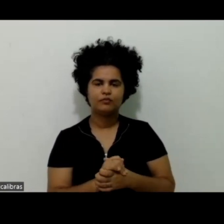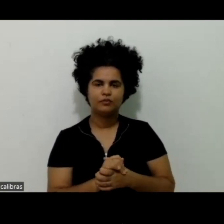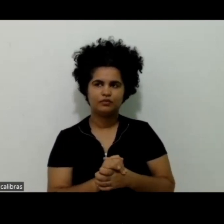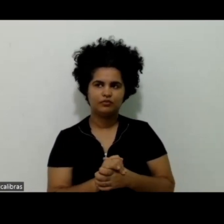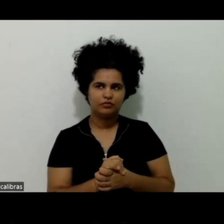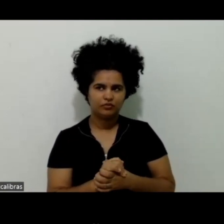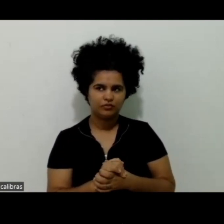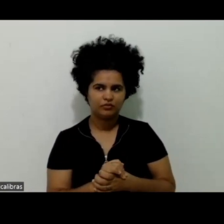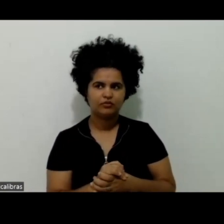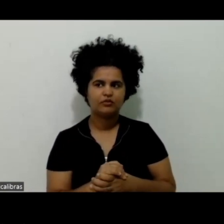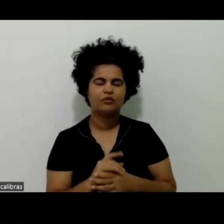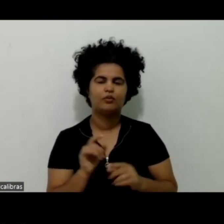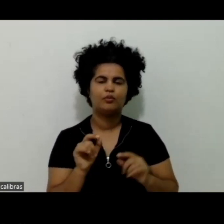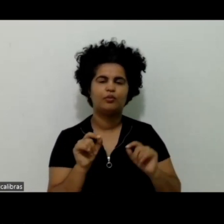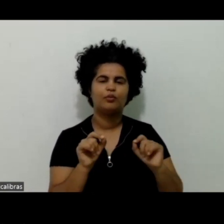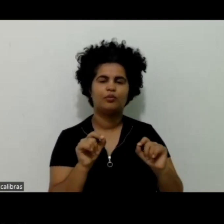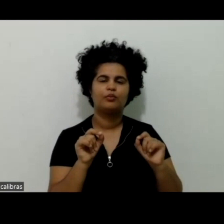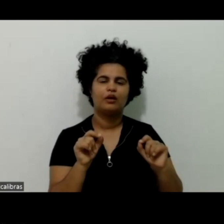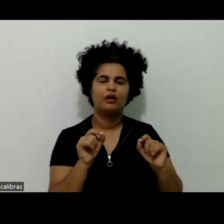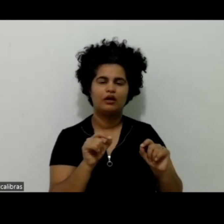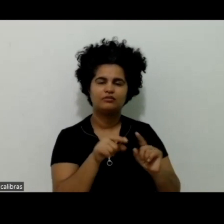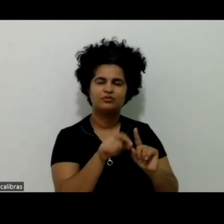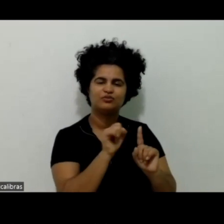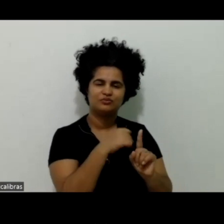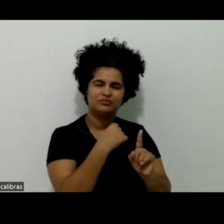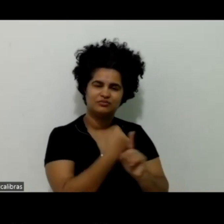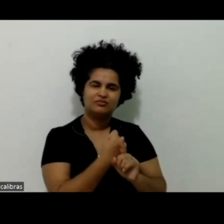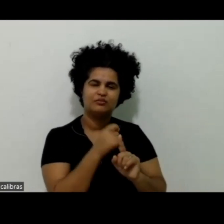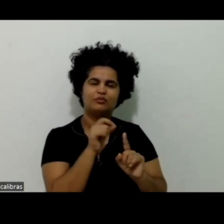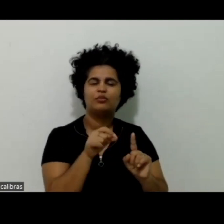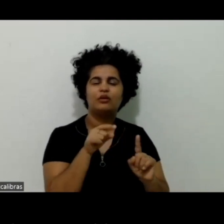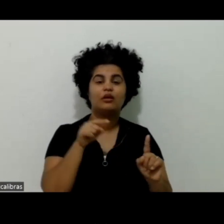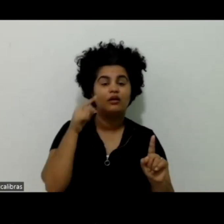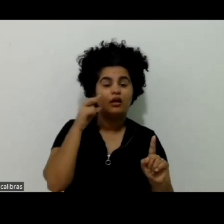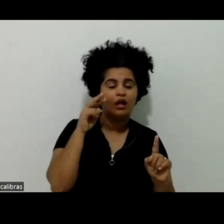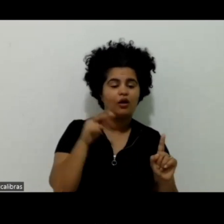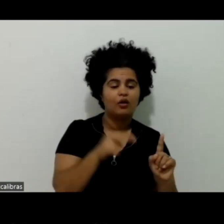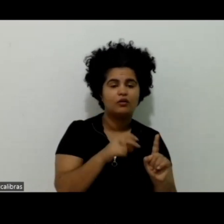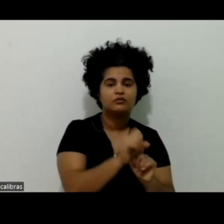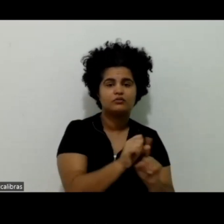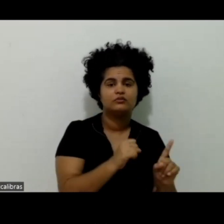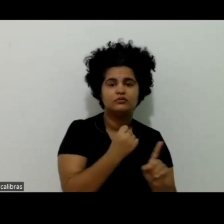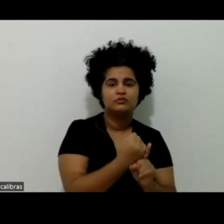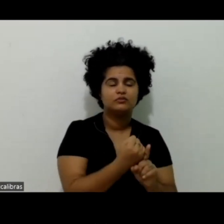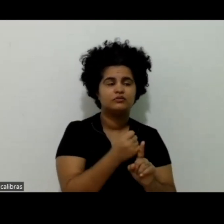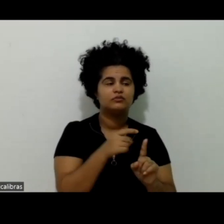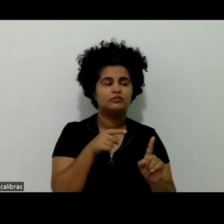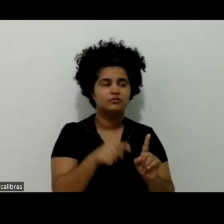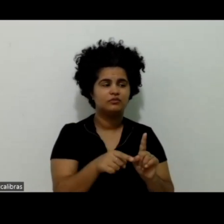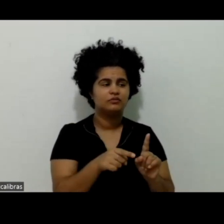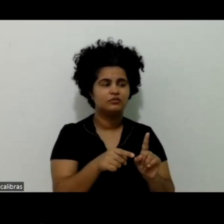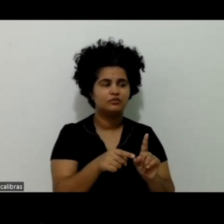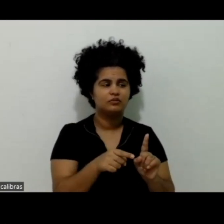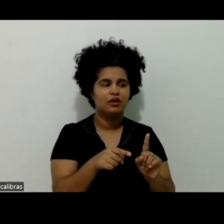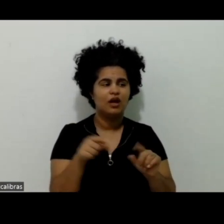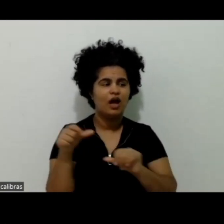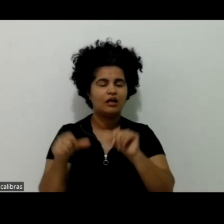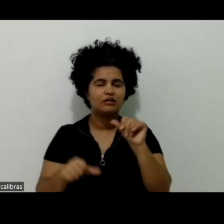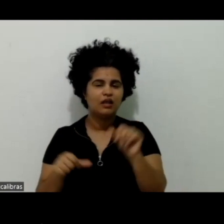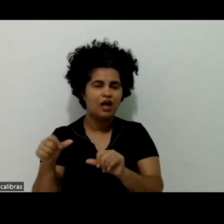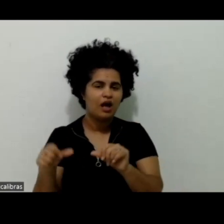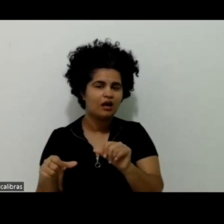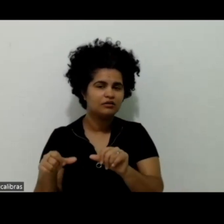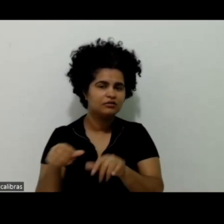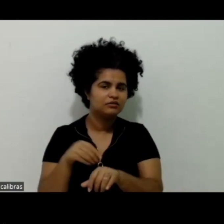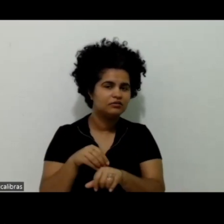razão de ser objeto dessa profissão, como o Zé Paulo vai dizer, a gente precisa não desconsiderar a análise, as mediações da